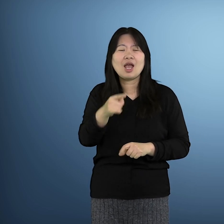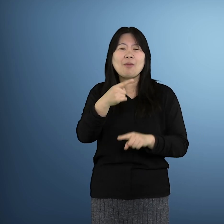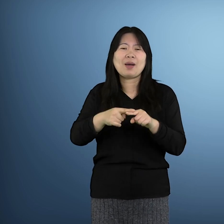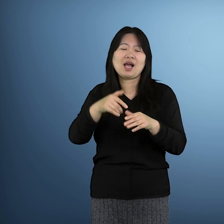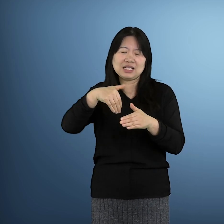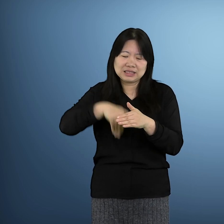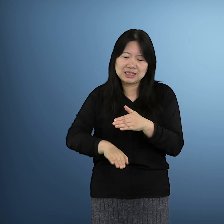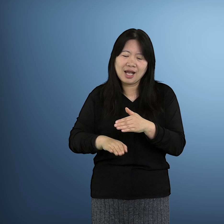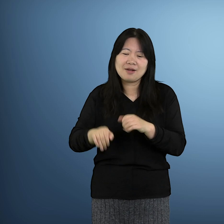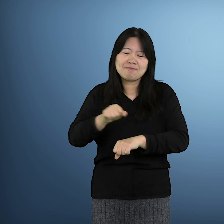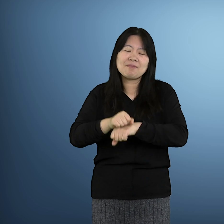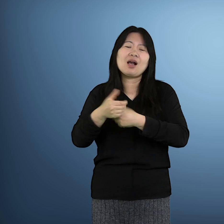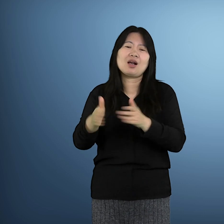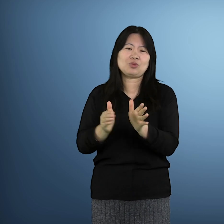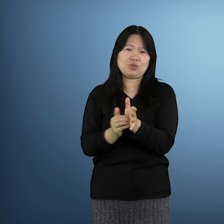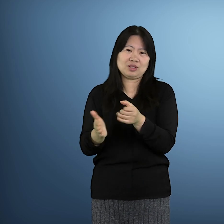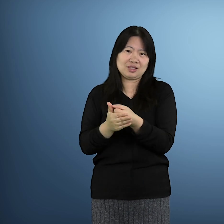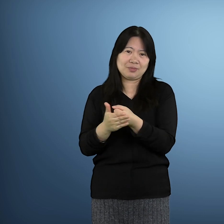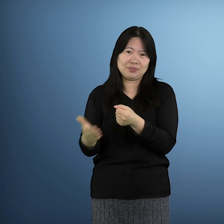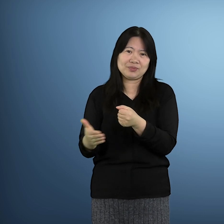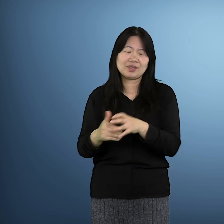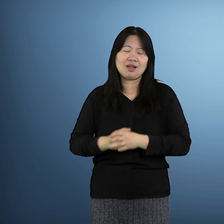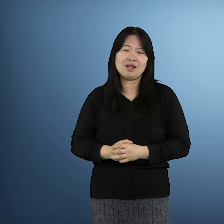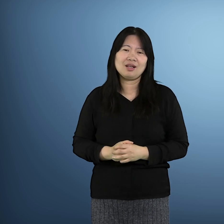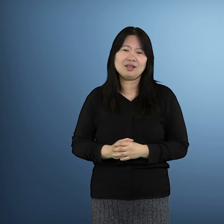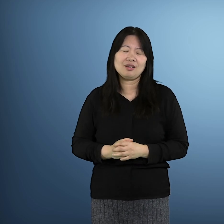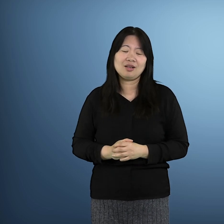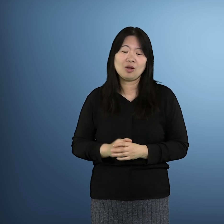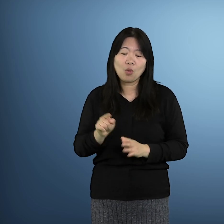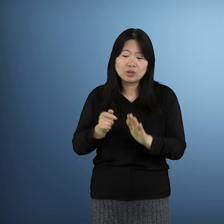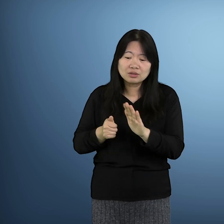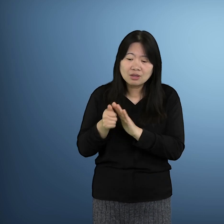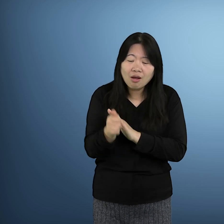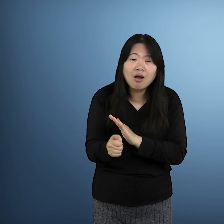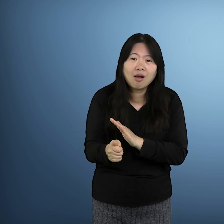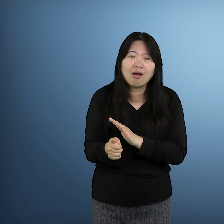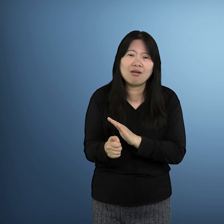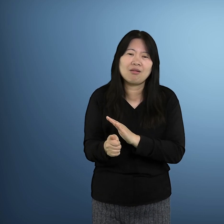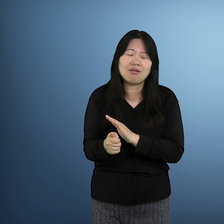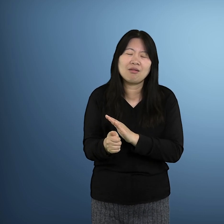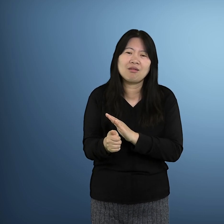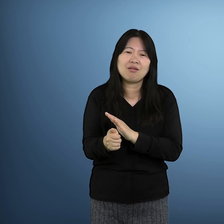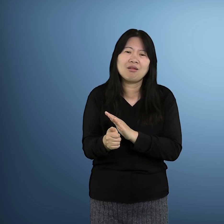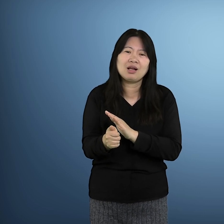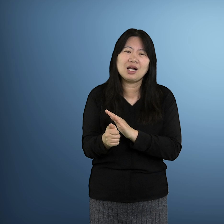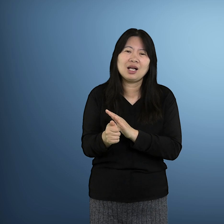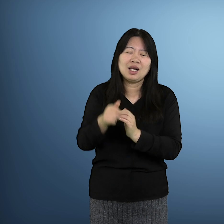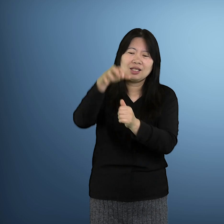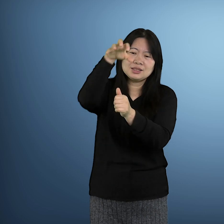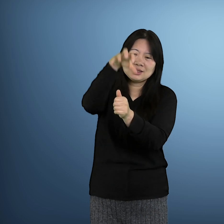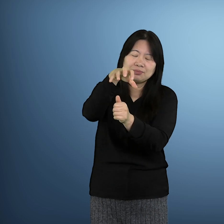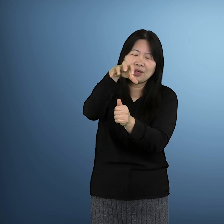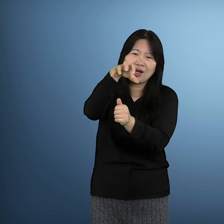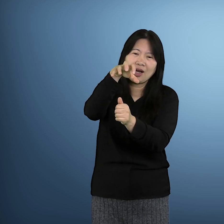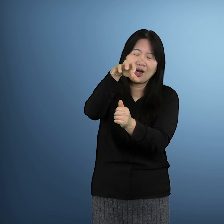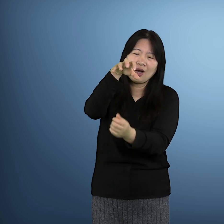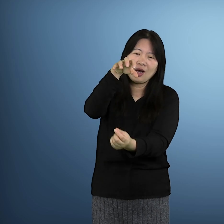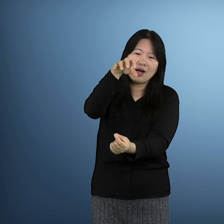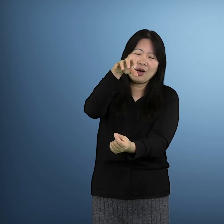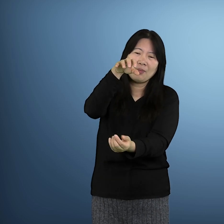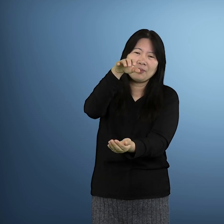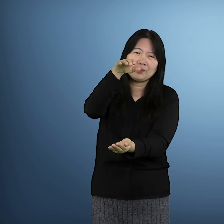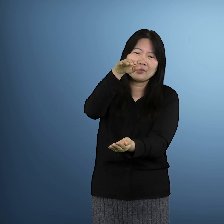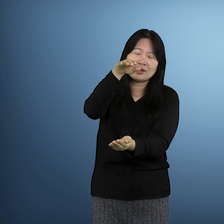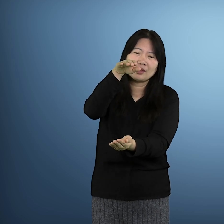반지하 창고이기 때문에 그 창고에 들어가면 이 지붕하고 맞닿는 즈음에